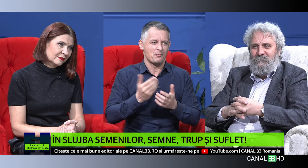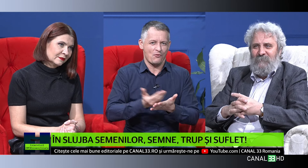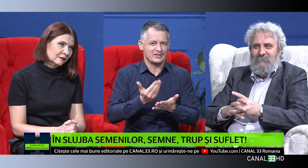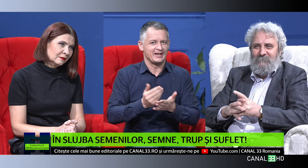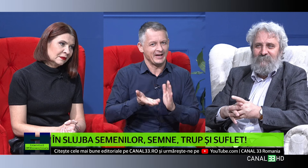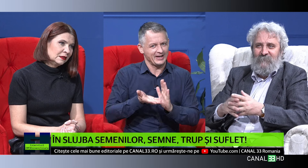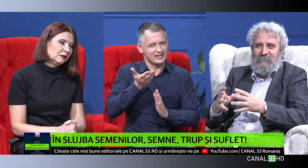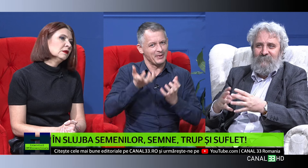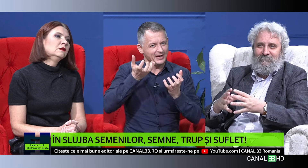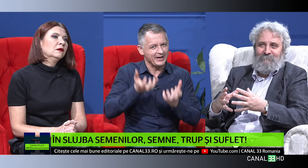adevărul e că este...